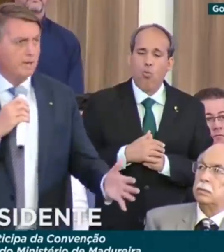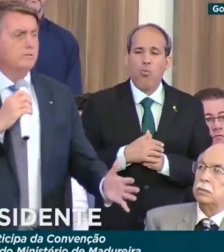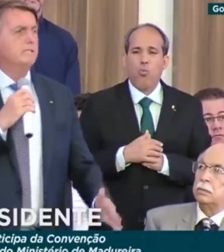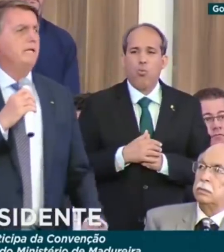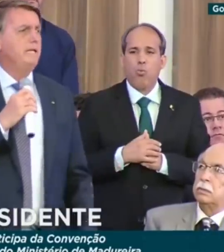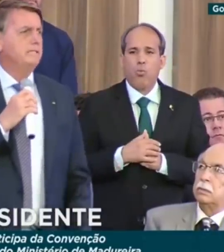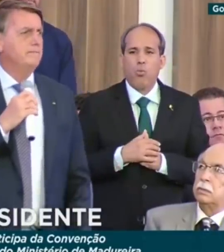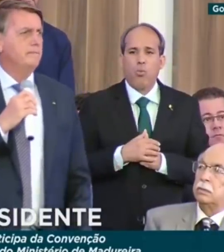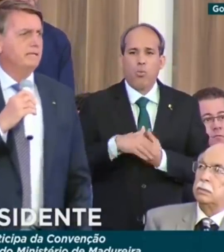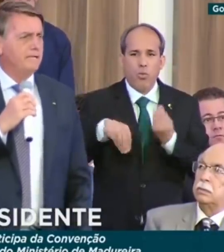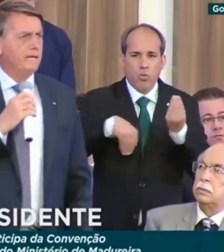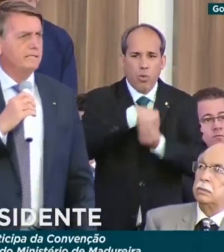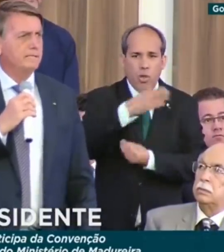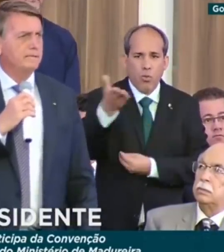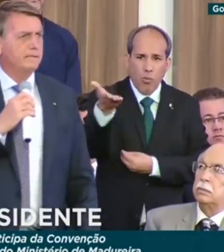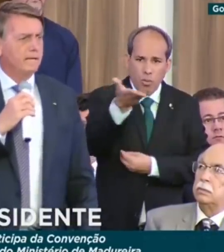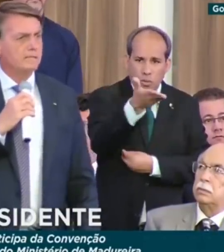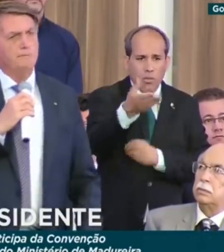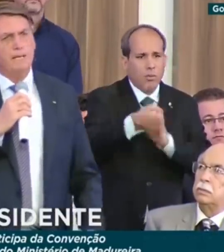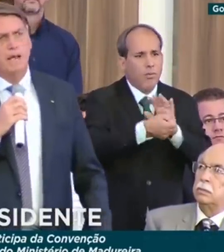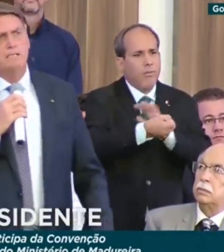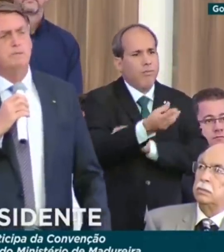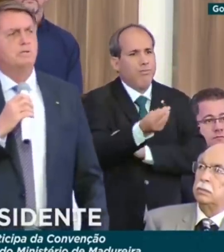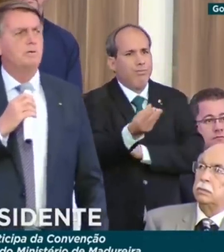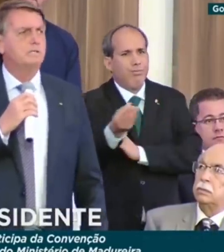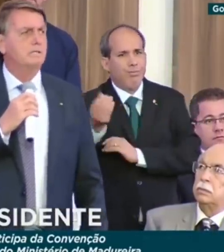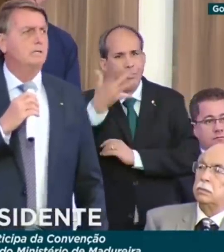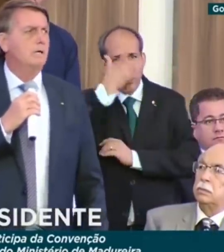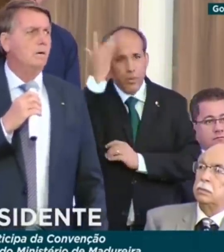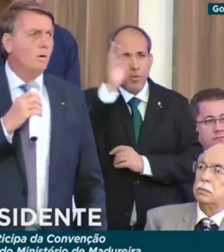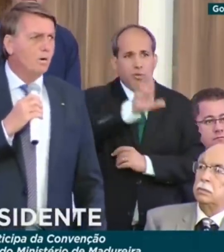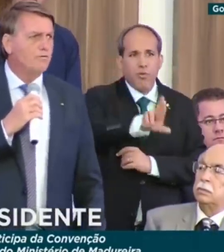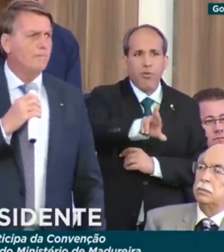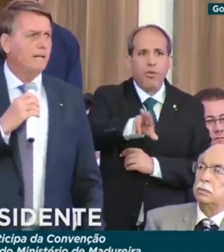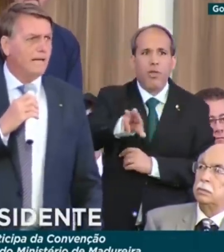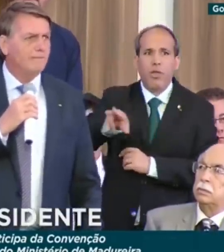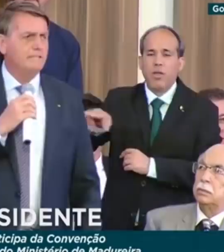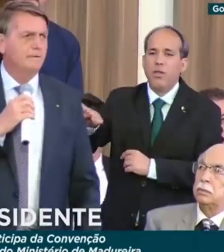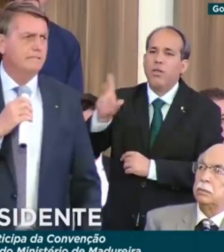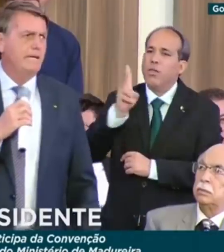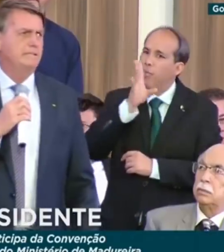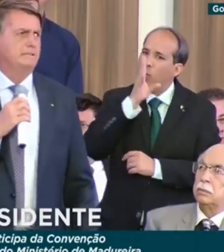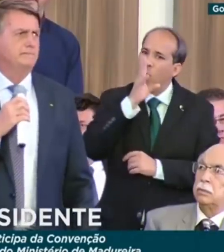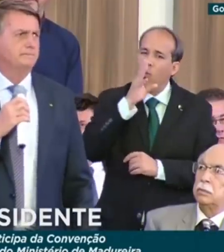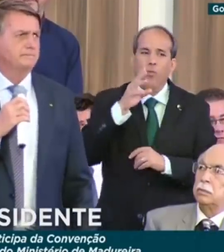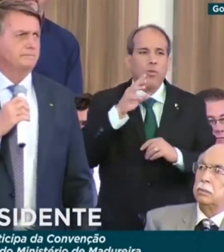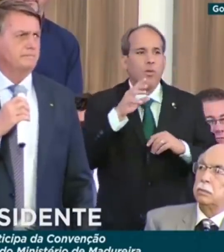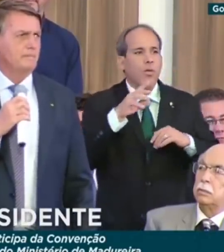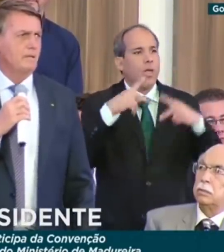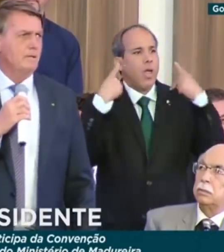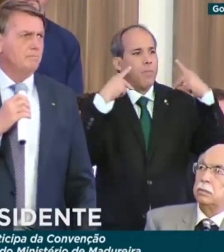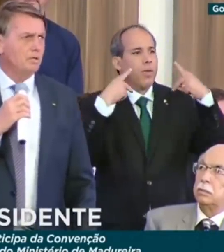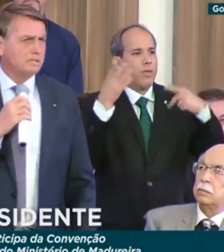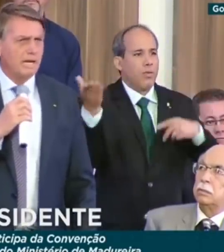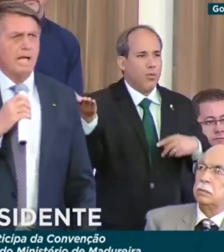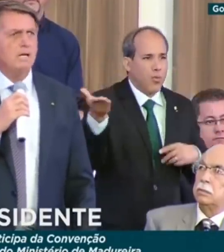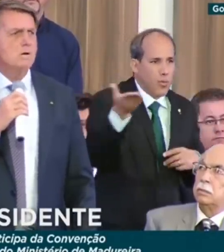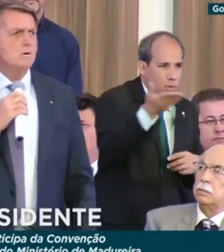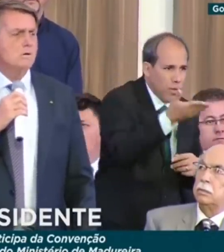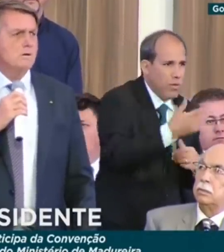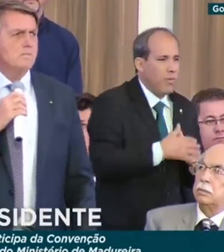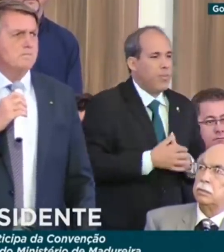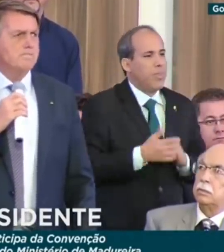no meio de vocês, dezenas, centenas, milhares de pessoas que ouvem a palavra de vocês,